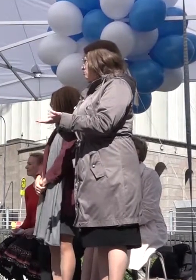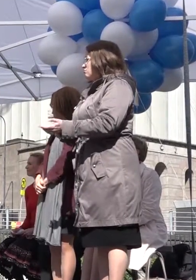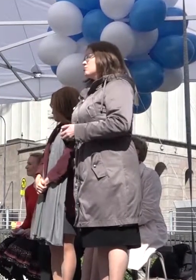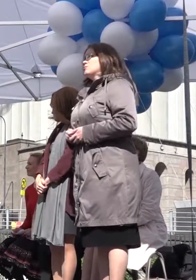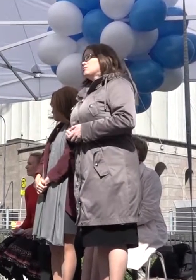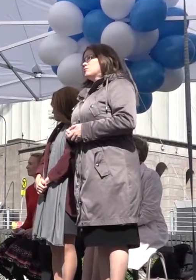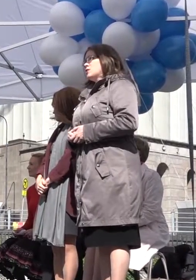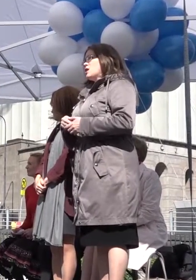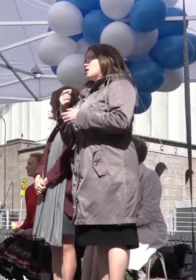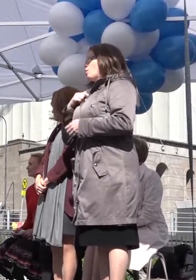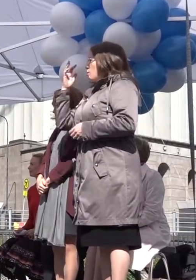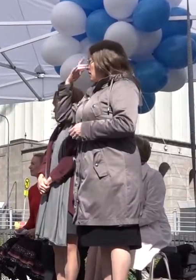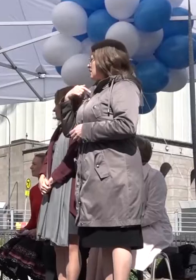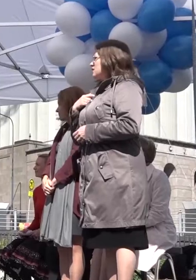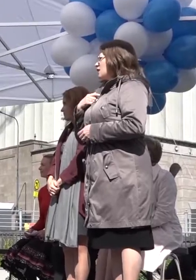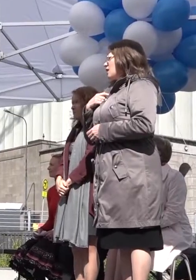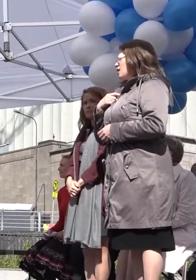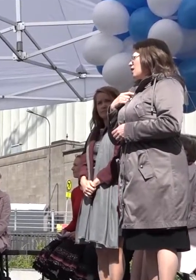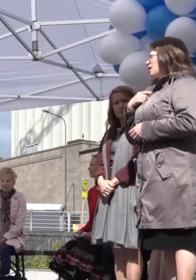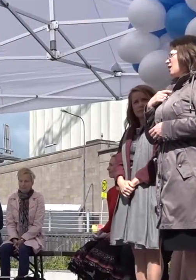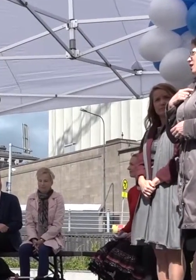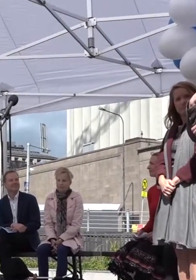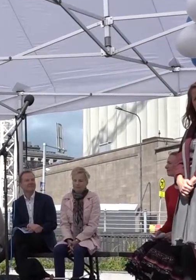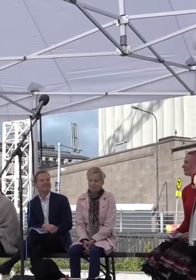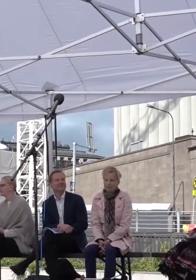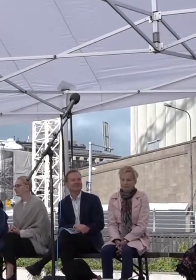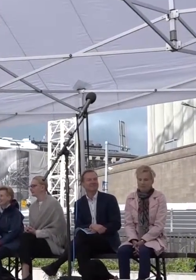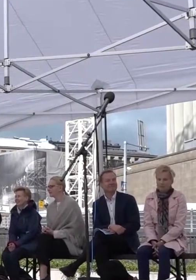Ja mun mielestä se ei ole oikein.